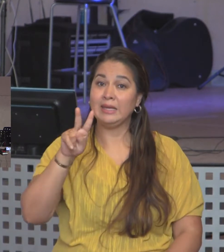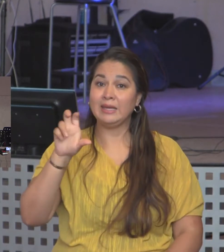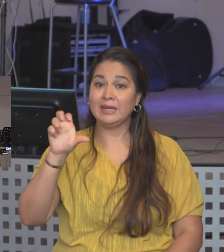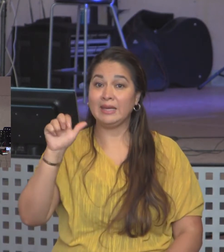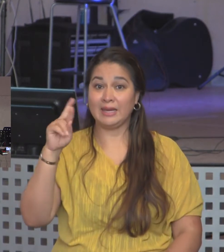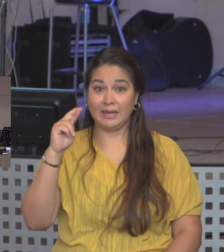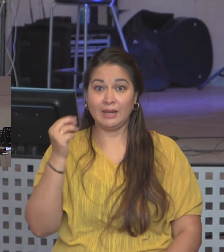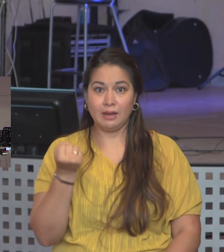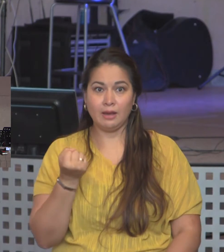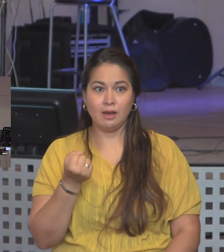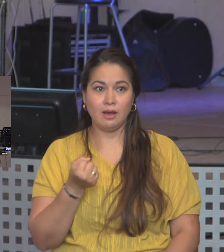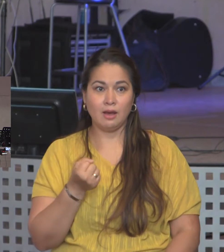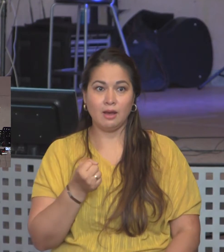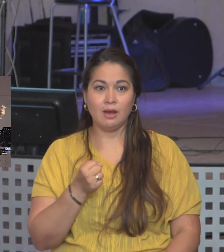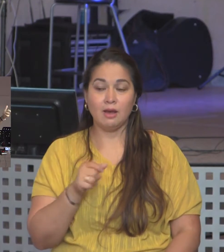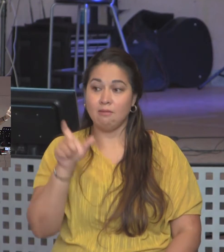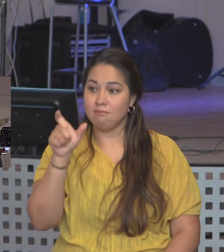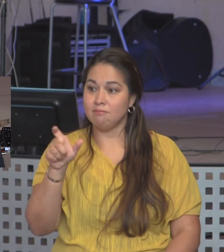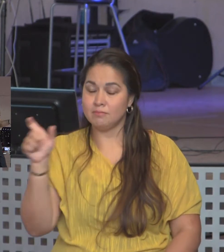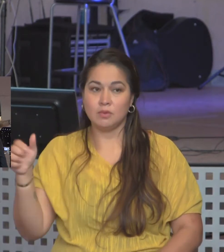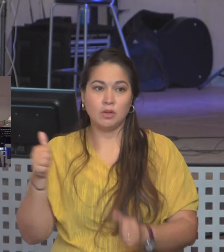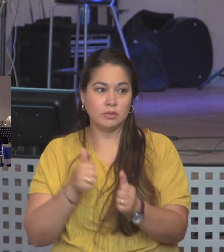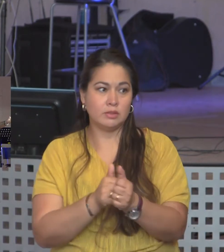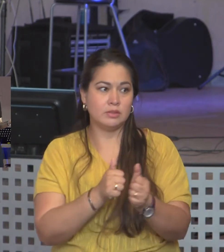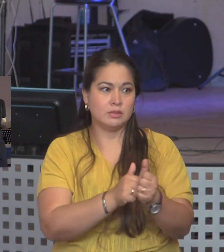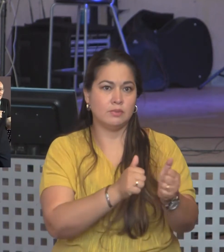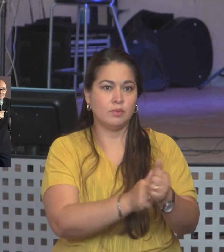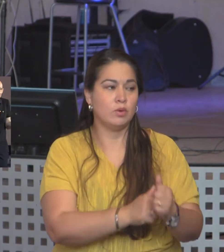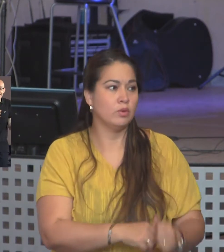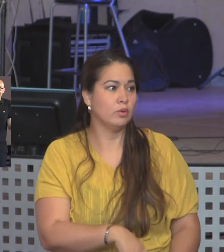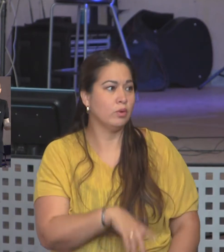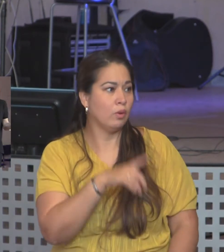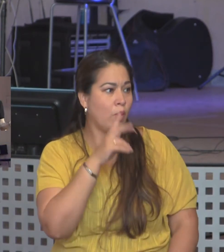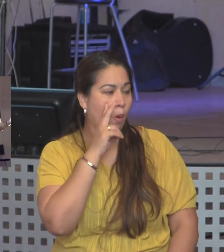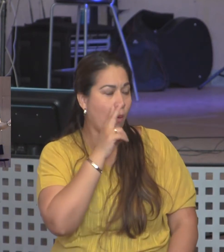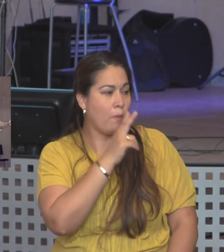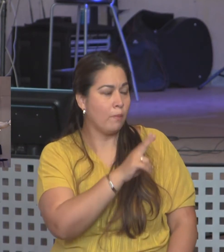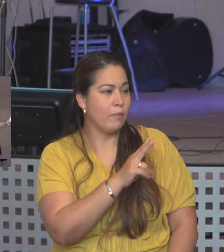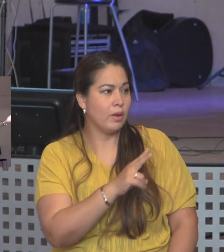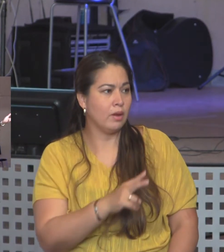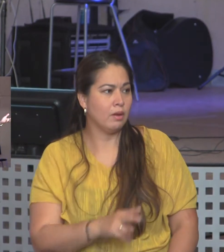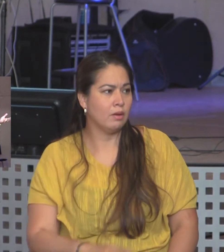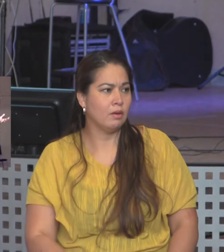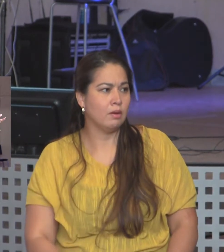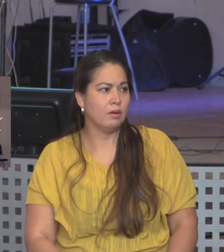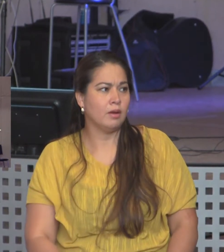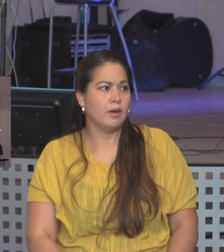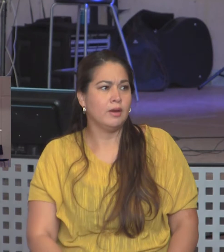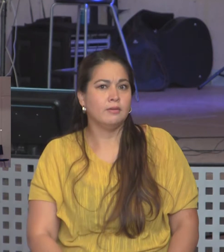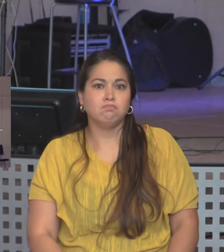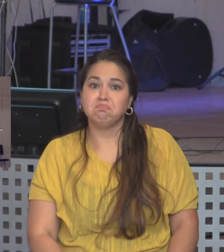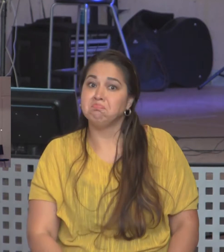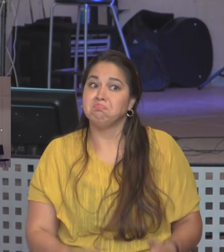porque era una novedad. No es costumbre, no vas a ver a los profetas en el Antiguo Testamento hablar de los